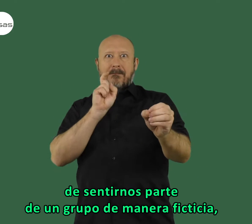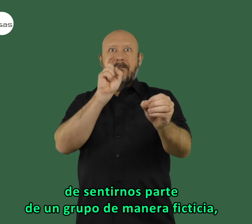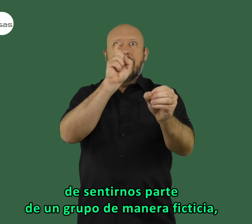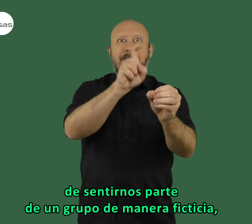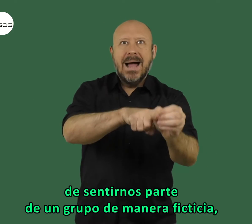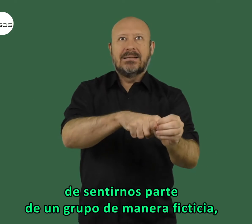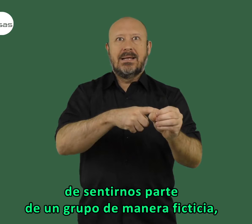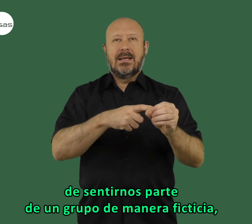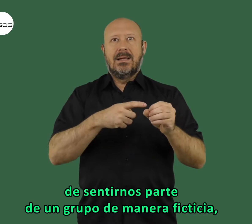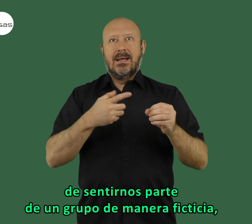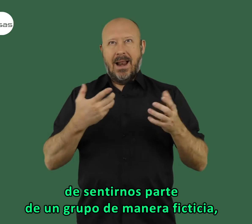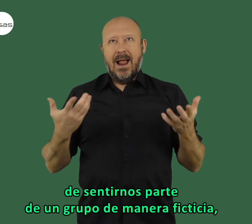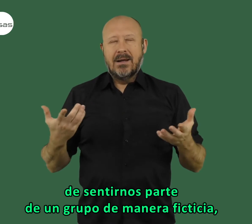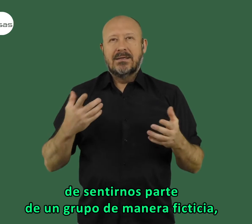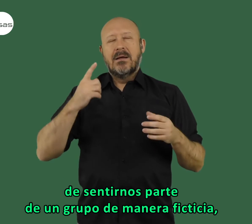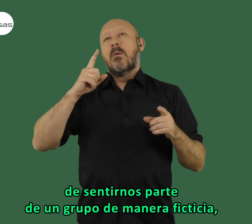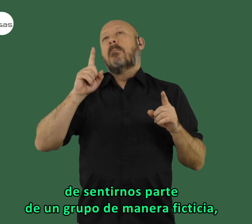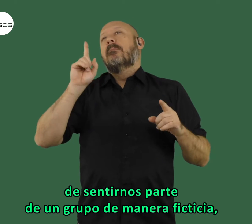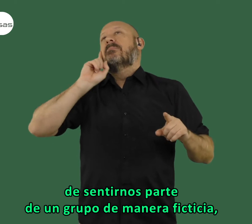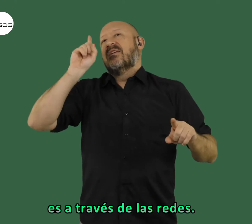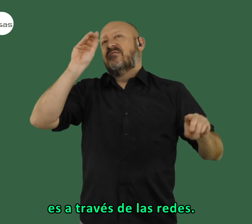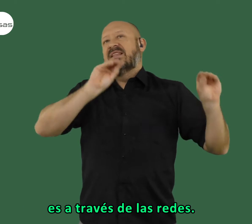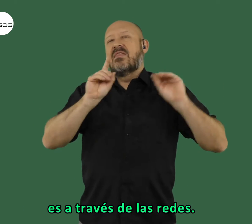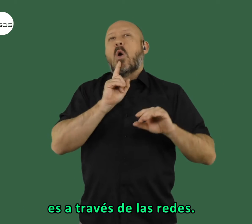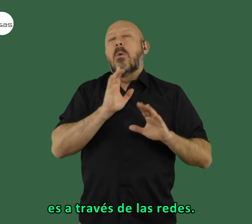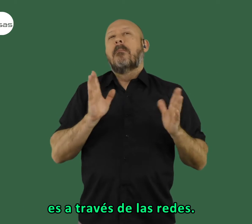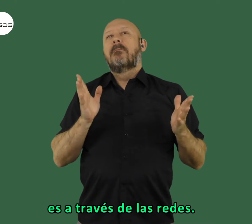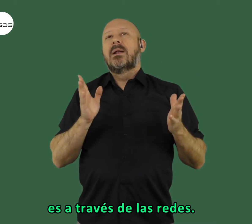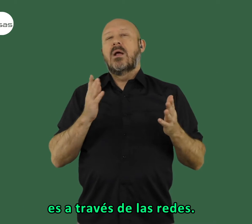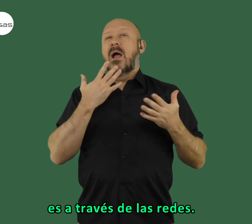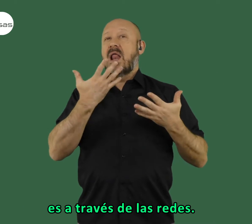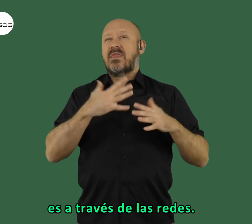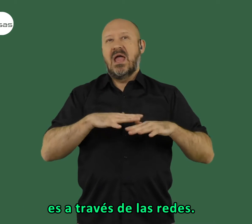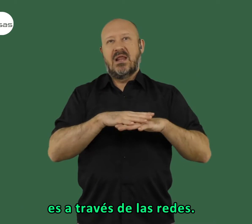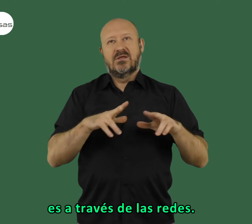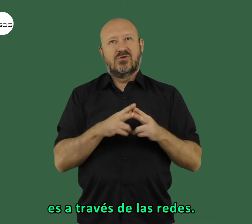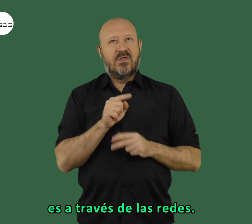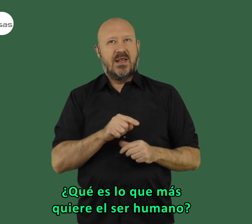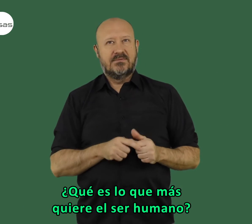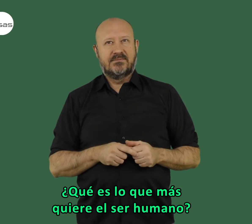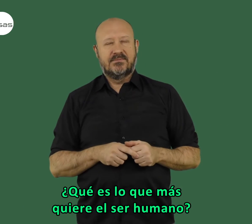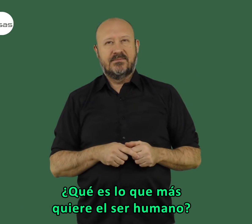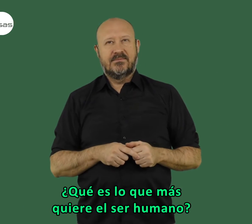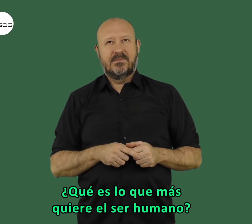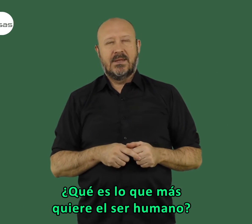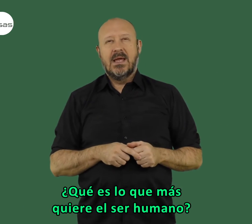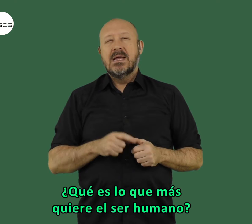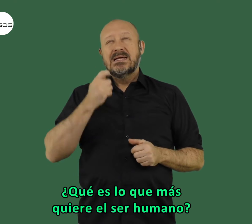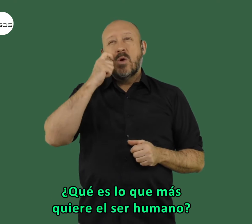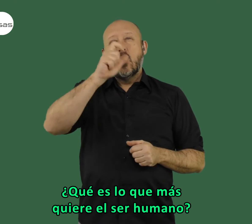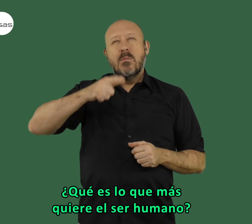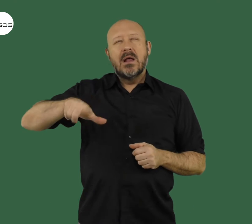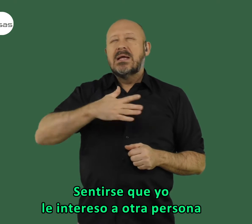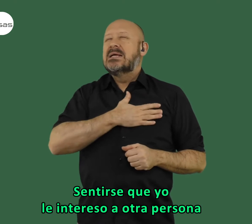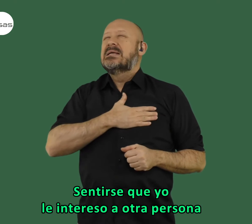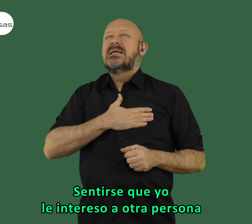grupo de manera ficticia es a través de las redes, ¿no? ¿Qué es lo que más quiere el